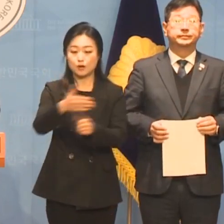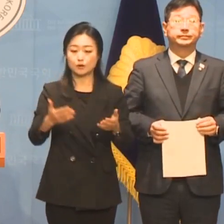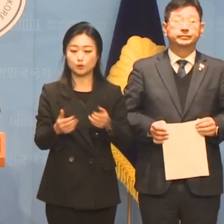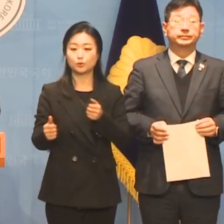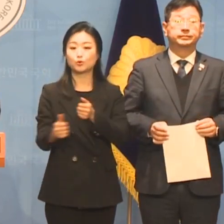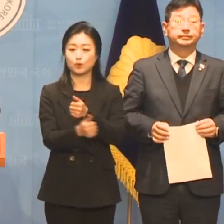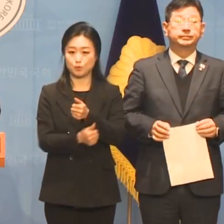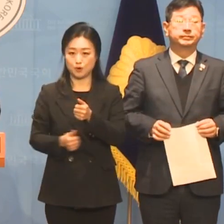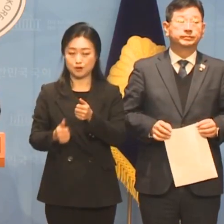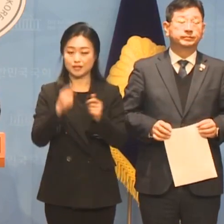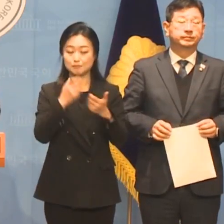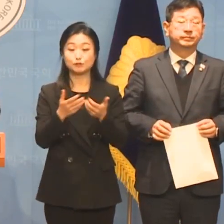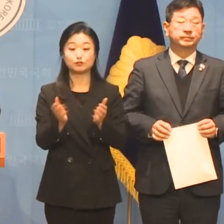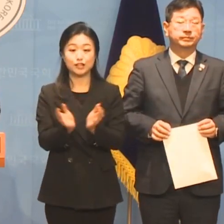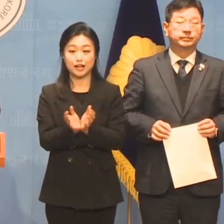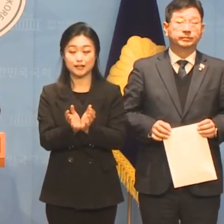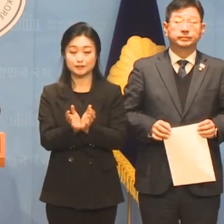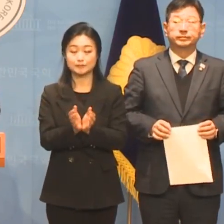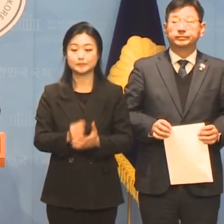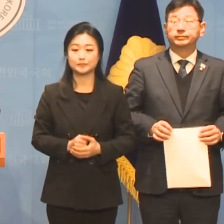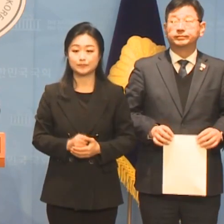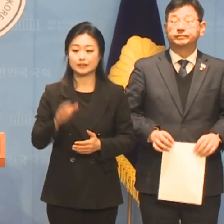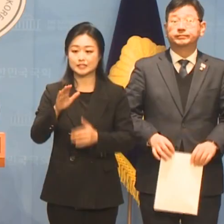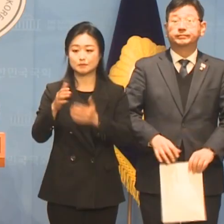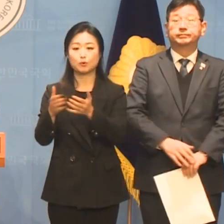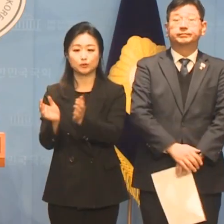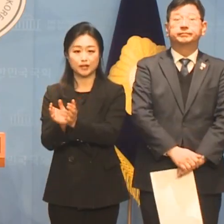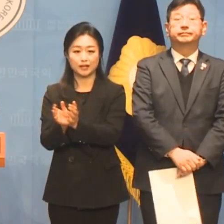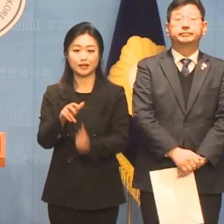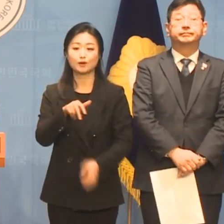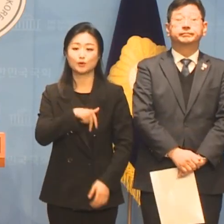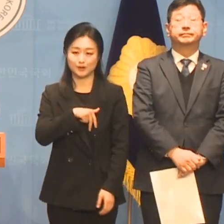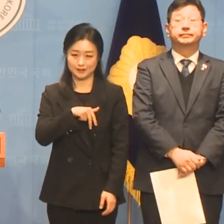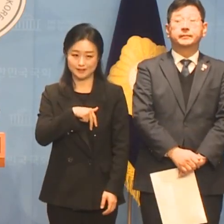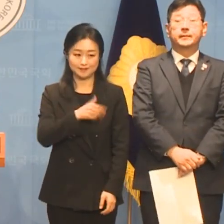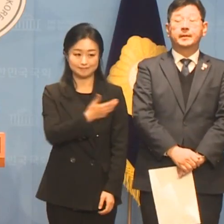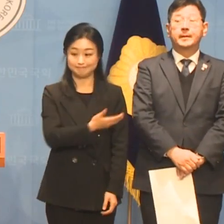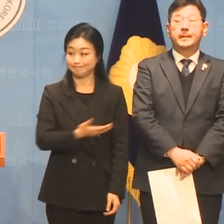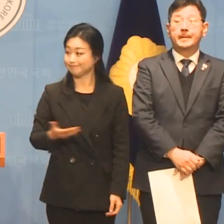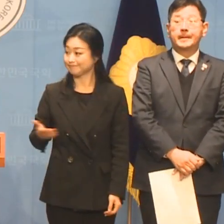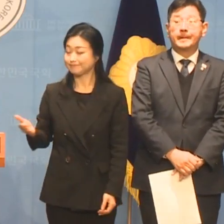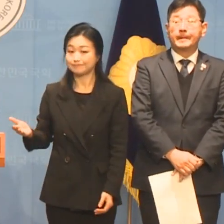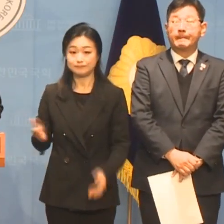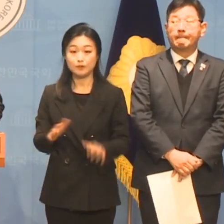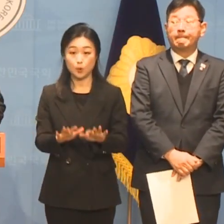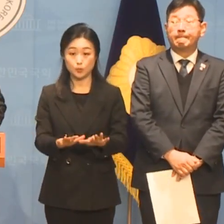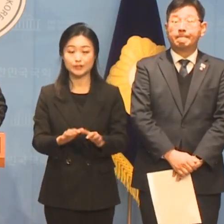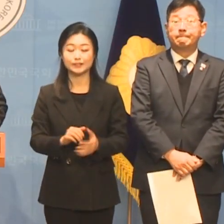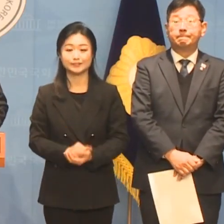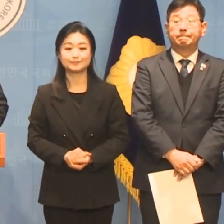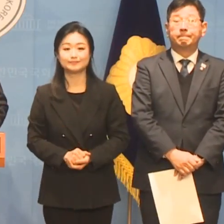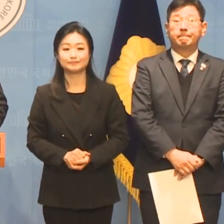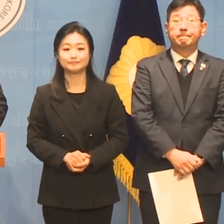환경노동위원회 더불어민주당 그리고 진보당 의원들입니다. 오늘